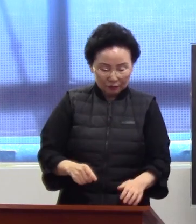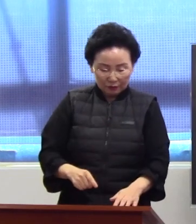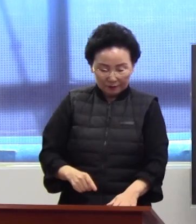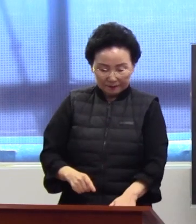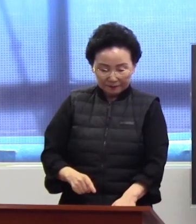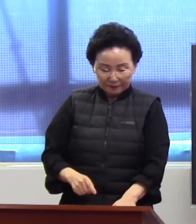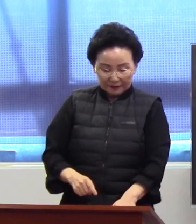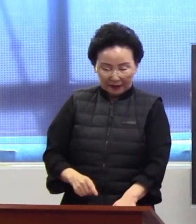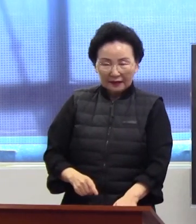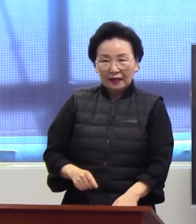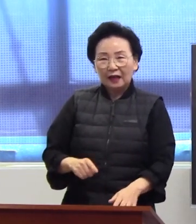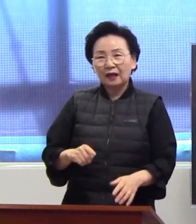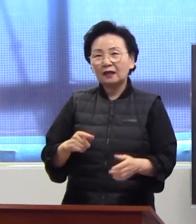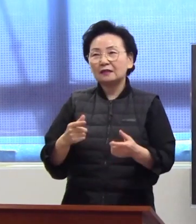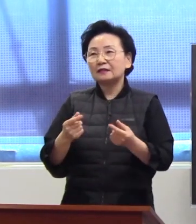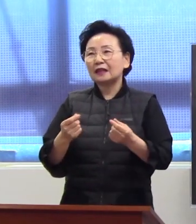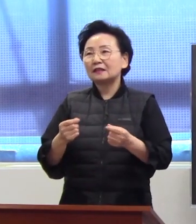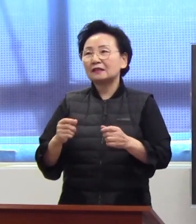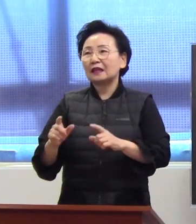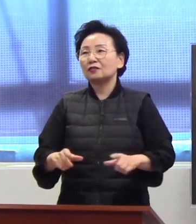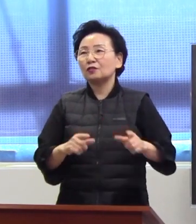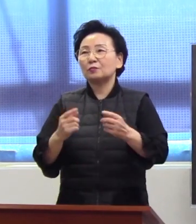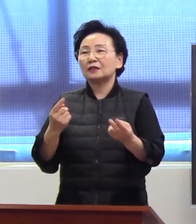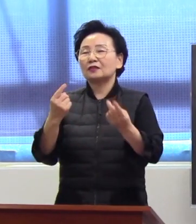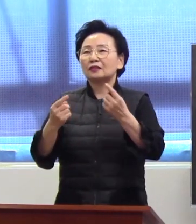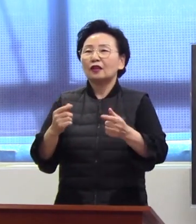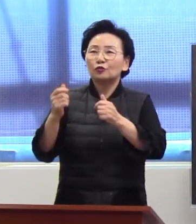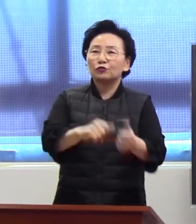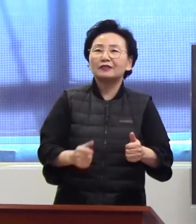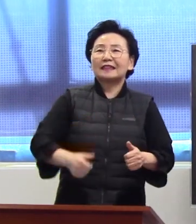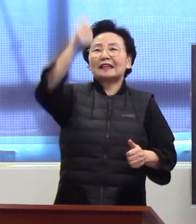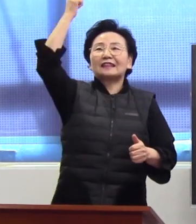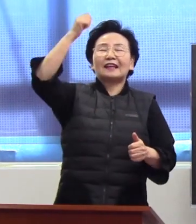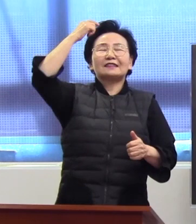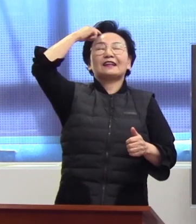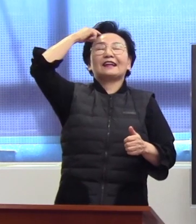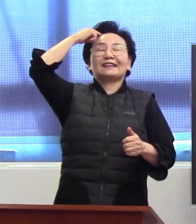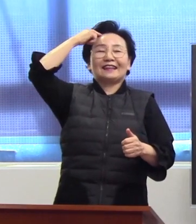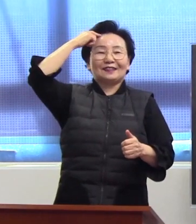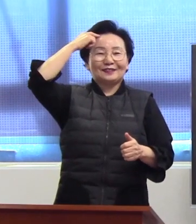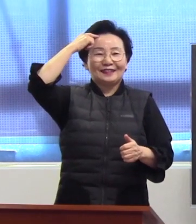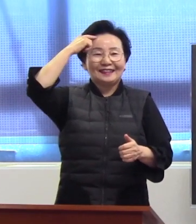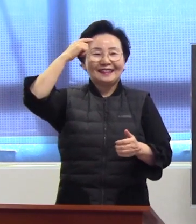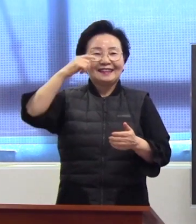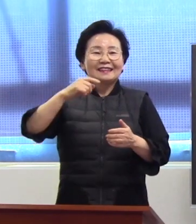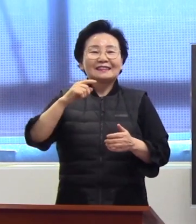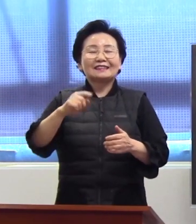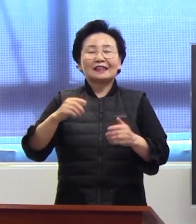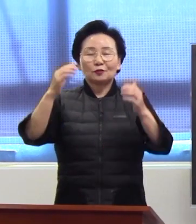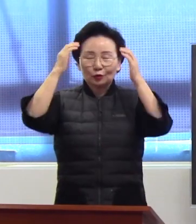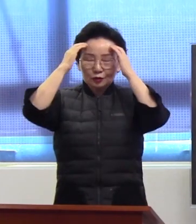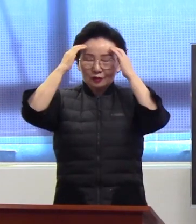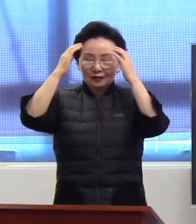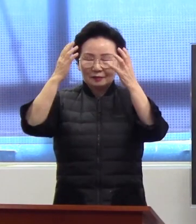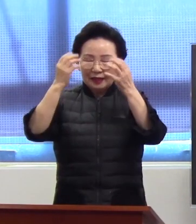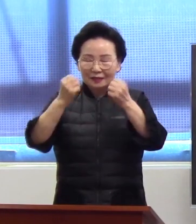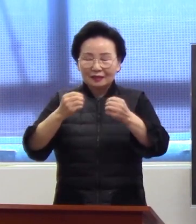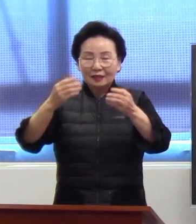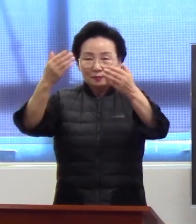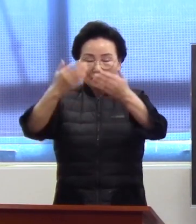그래가지고 이와 같이 사는 것보다는 죽는 게 낫다 생각을 하고 그렇게 고통을 많이